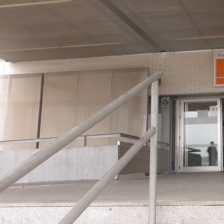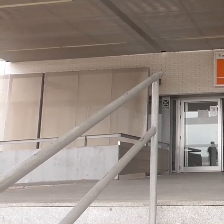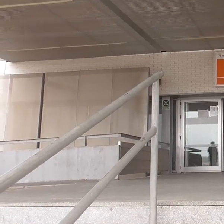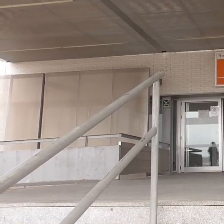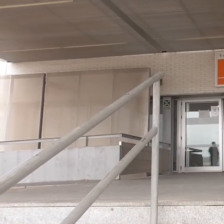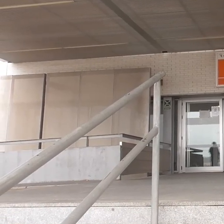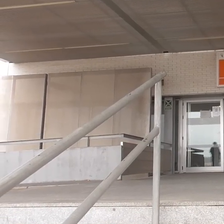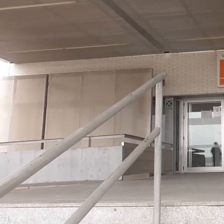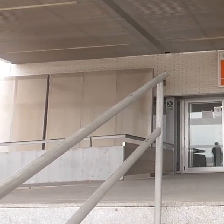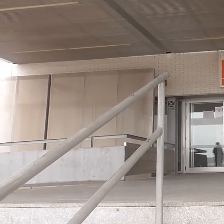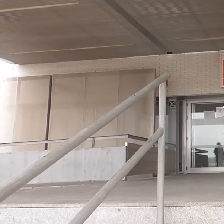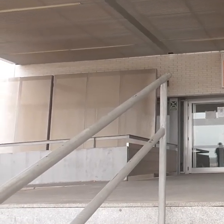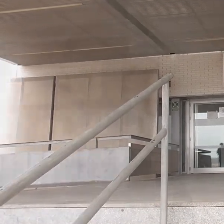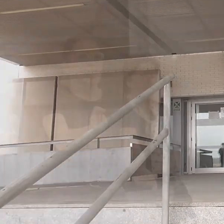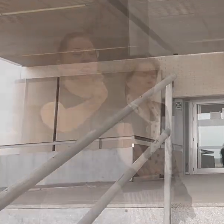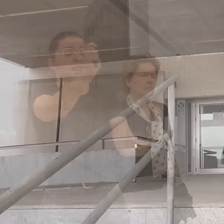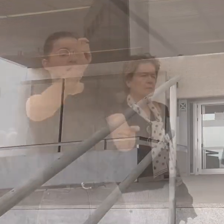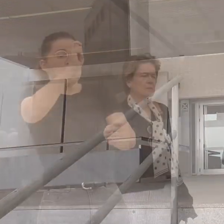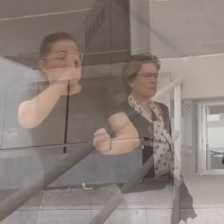recibir a cambio